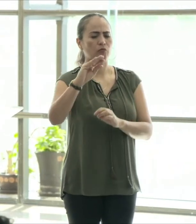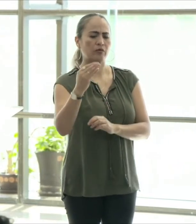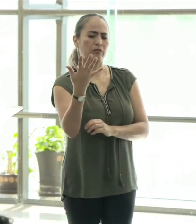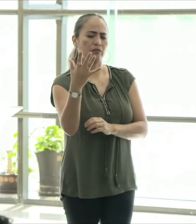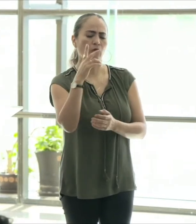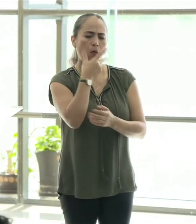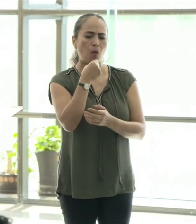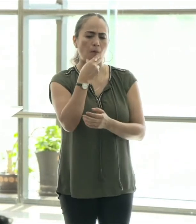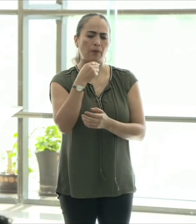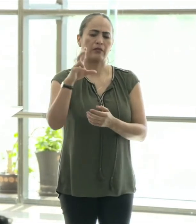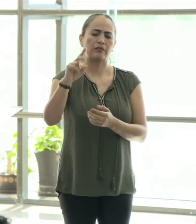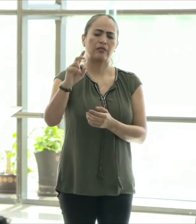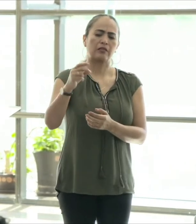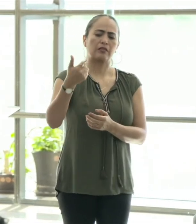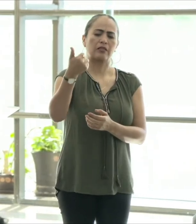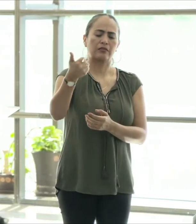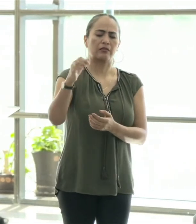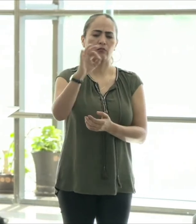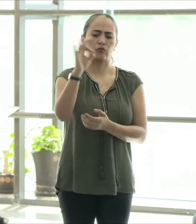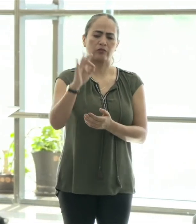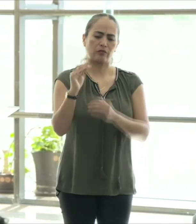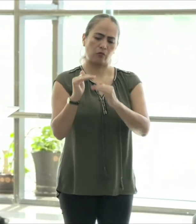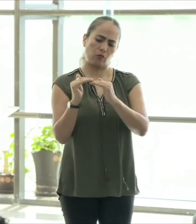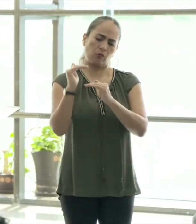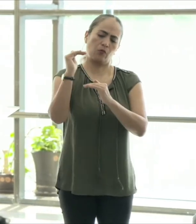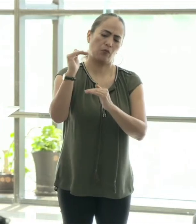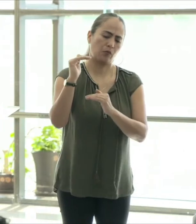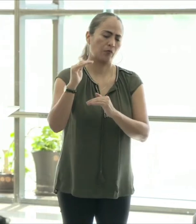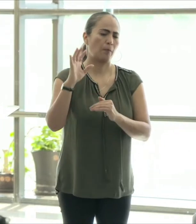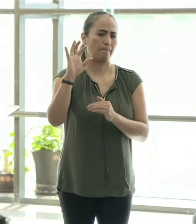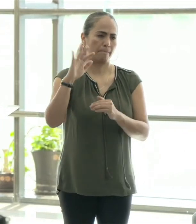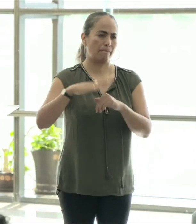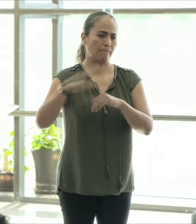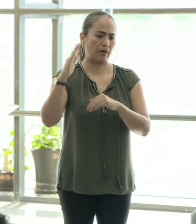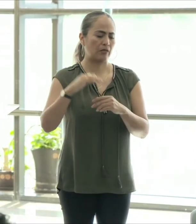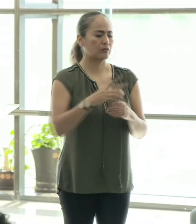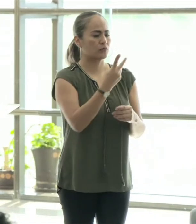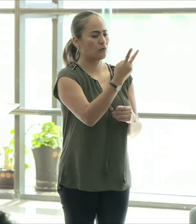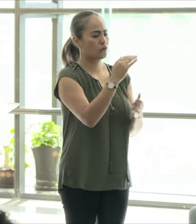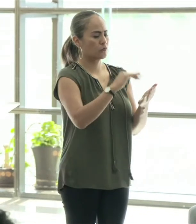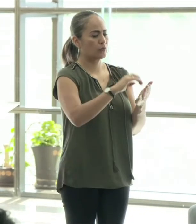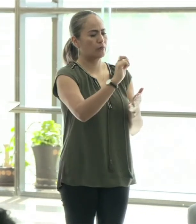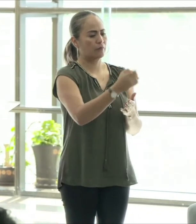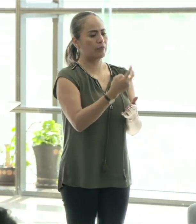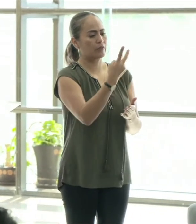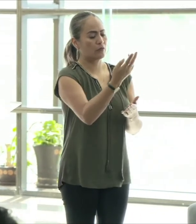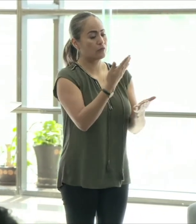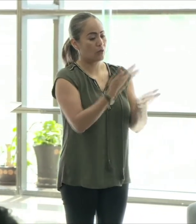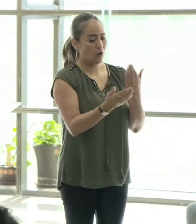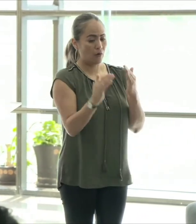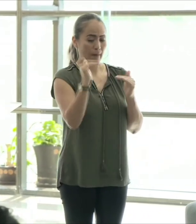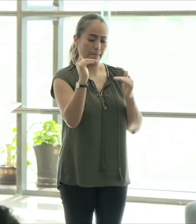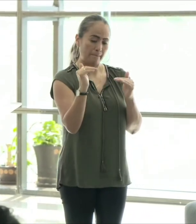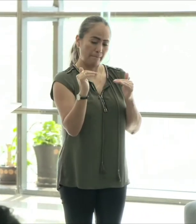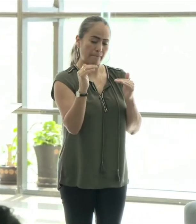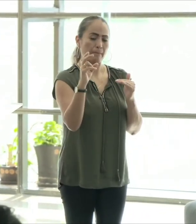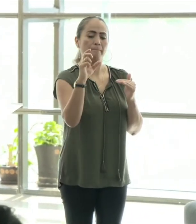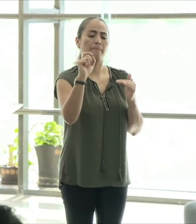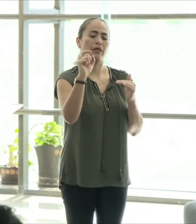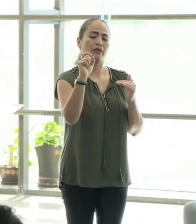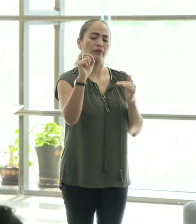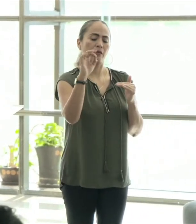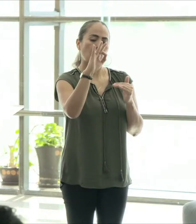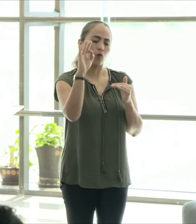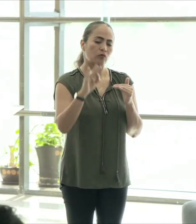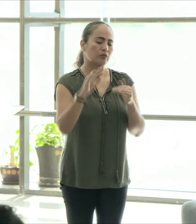ganaban 36% más que las mujeres y en el 2022 ahora ganan 20% más